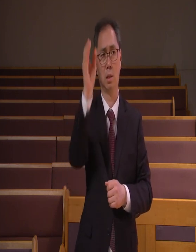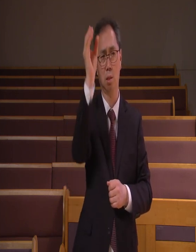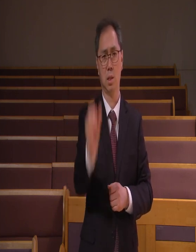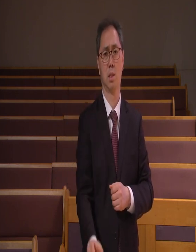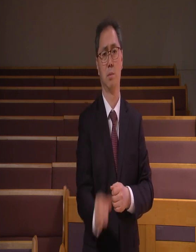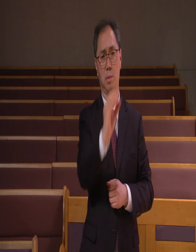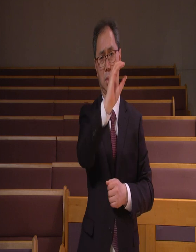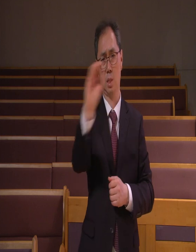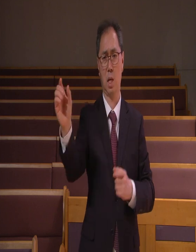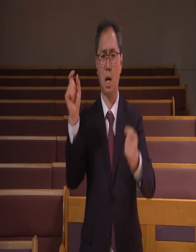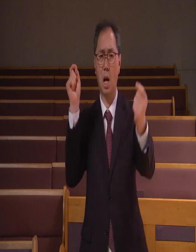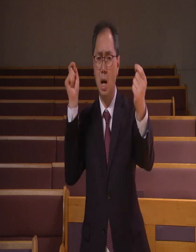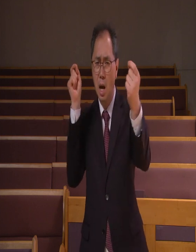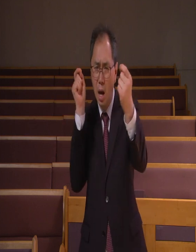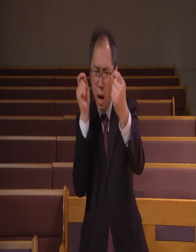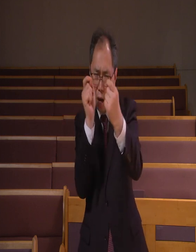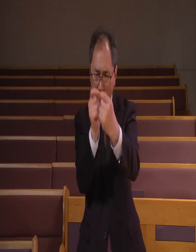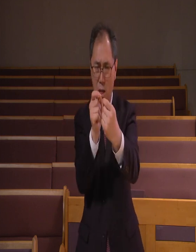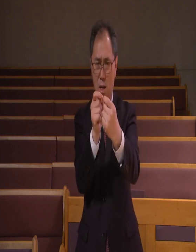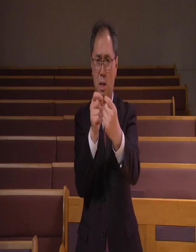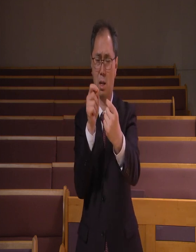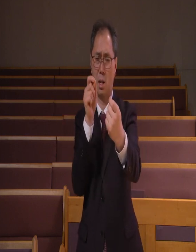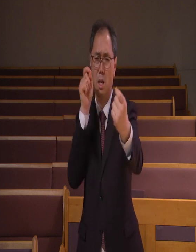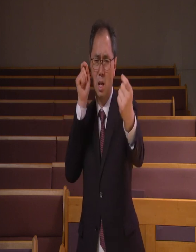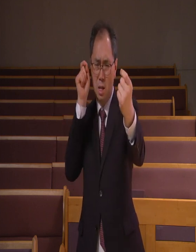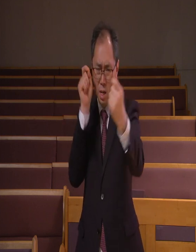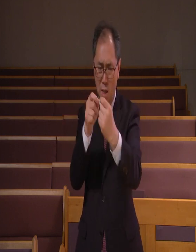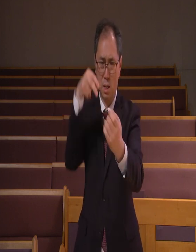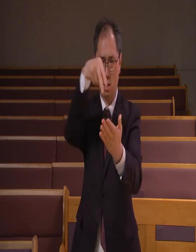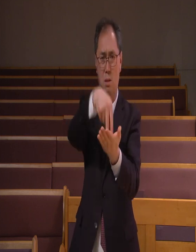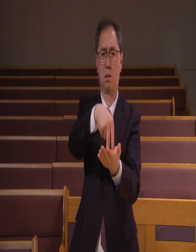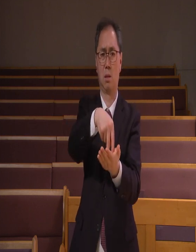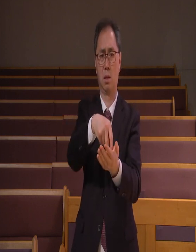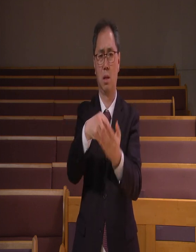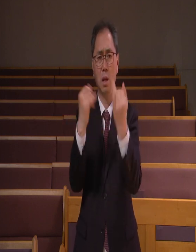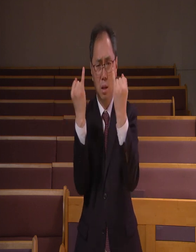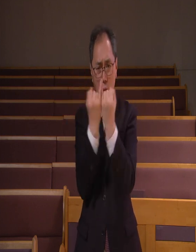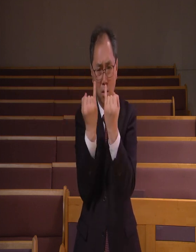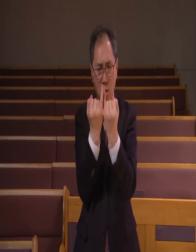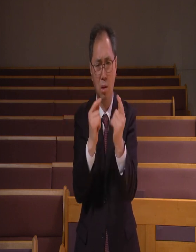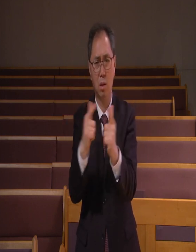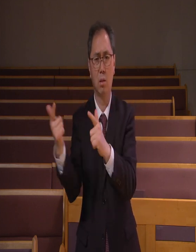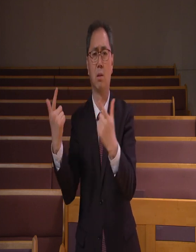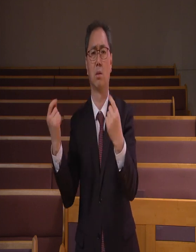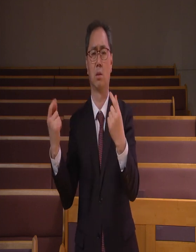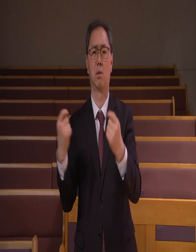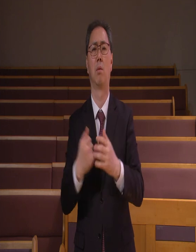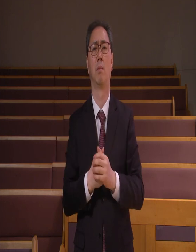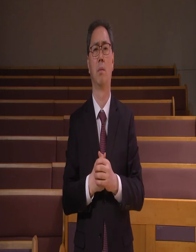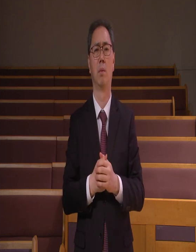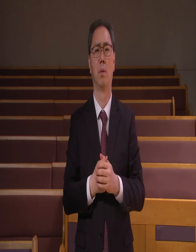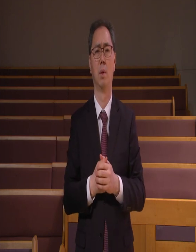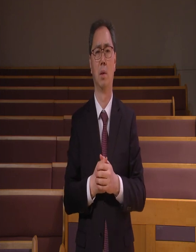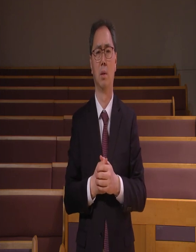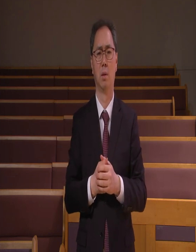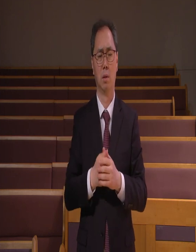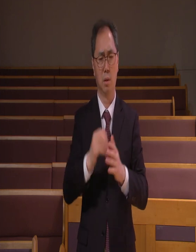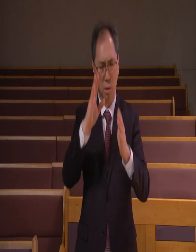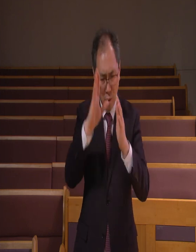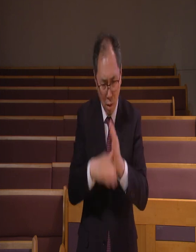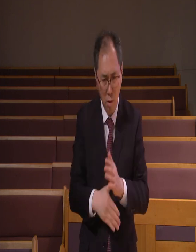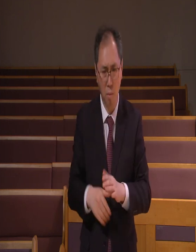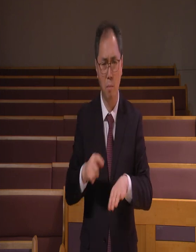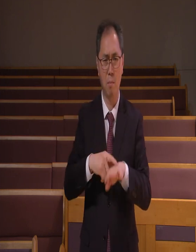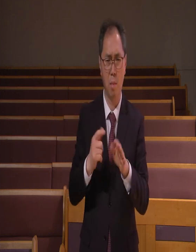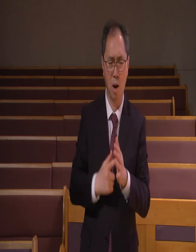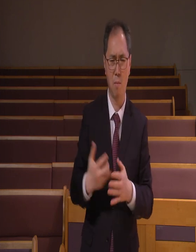주님 십자가 가까이 붙어 있읍시다. 이 여인들처럼 때로는 울지라도, 때로는